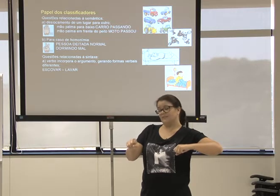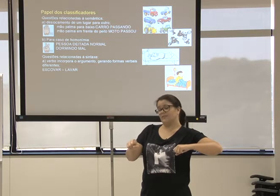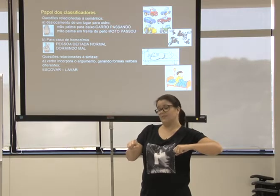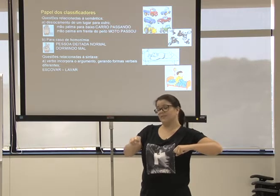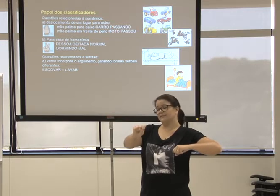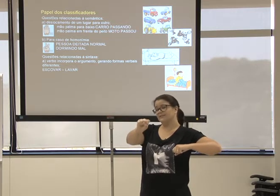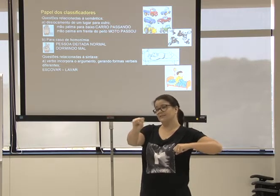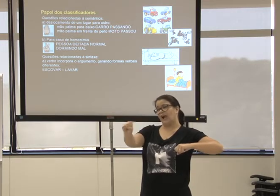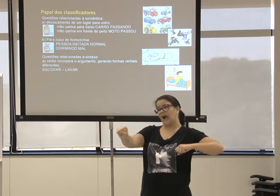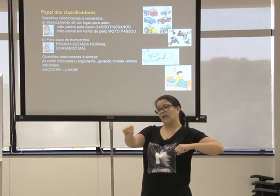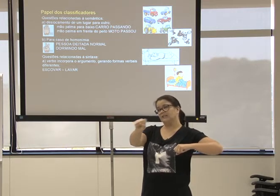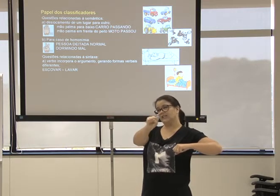forma.